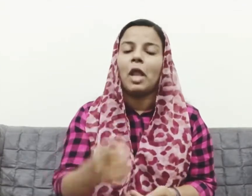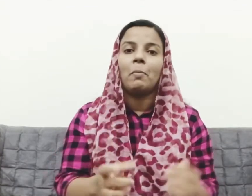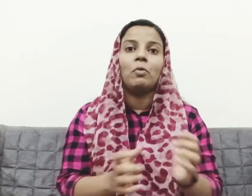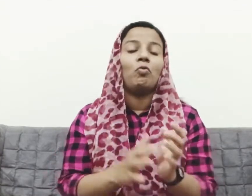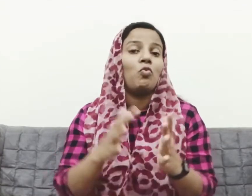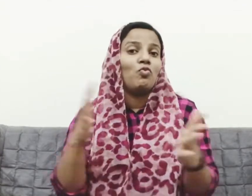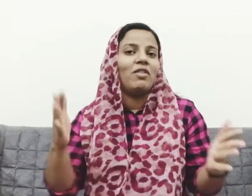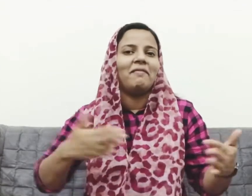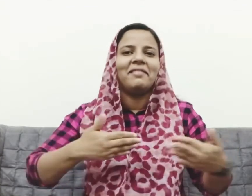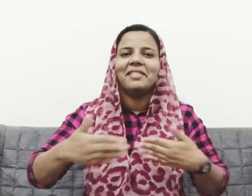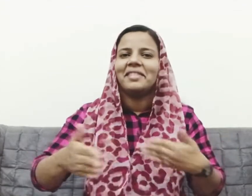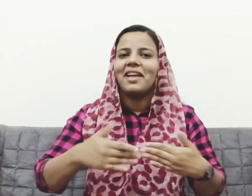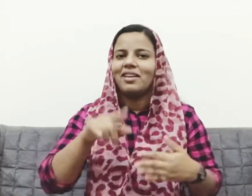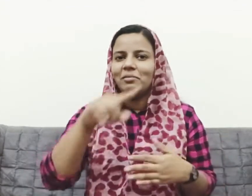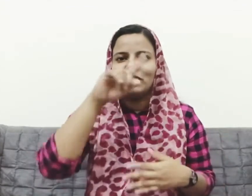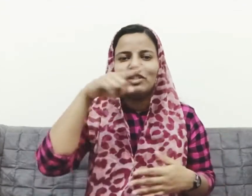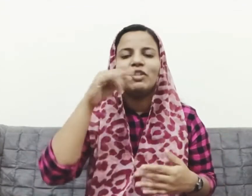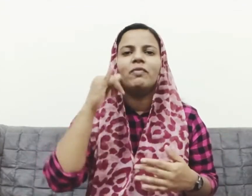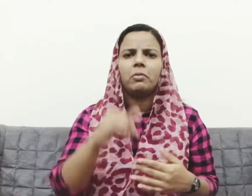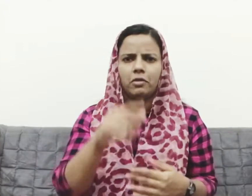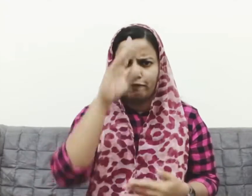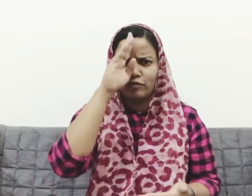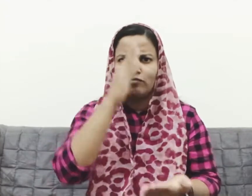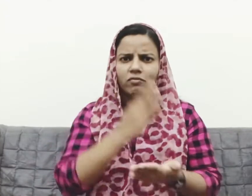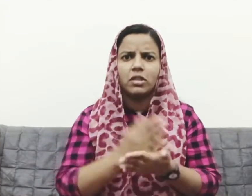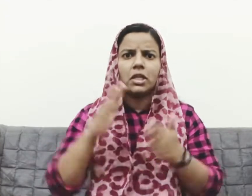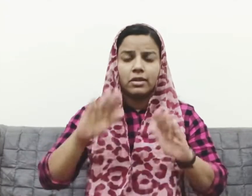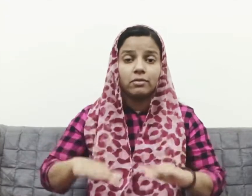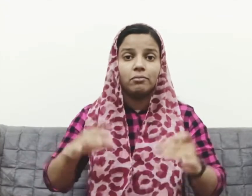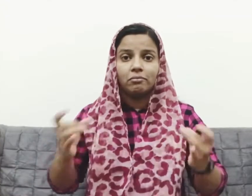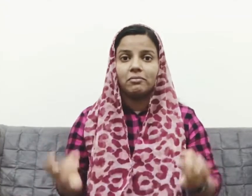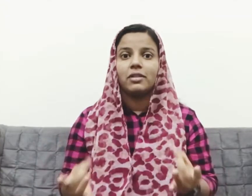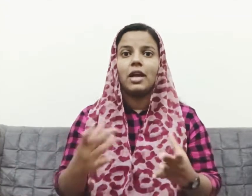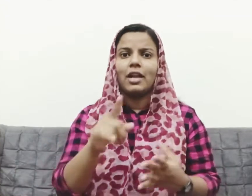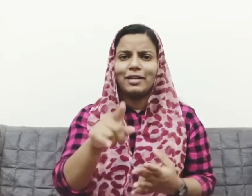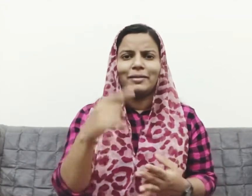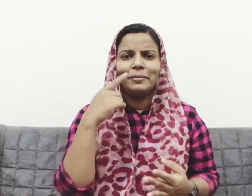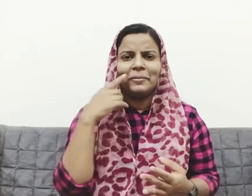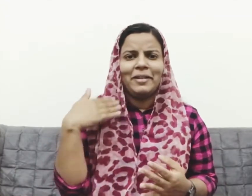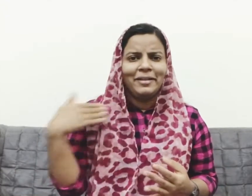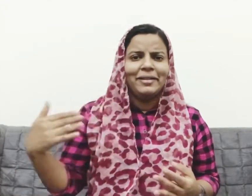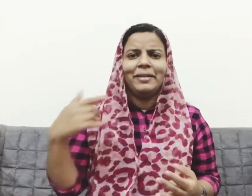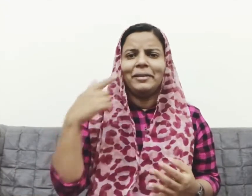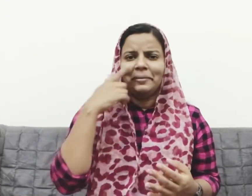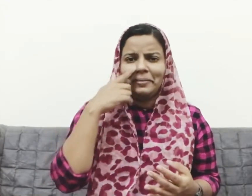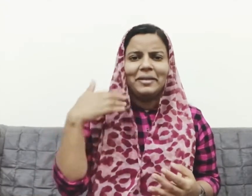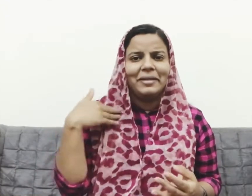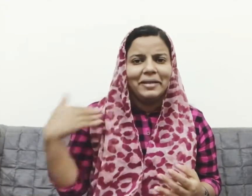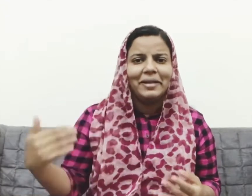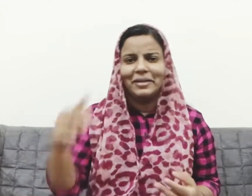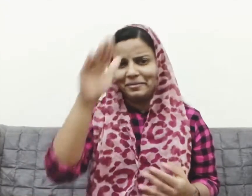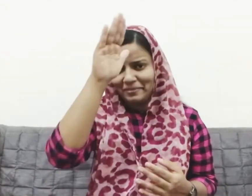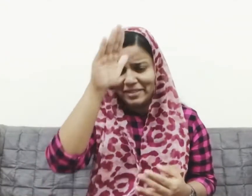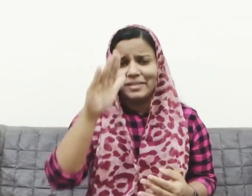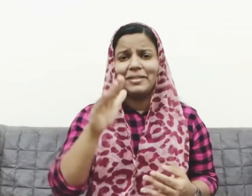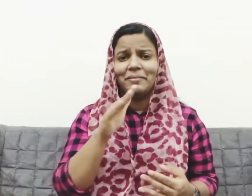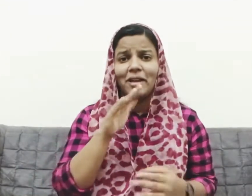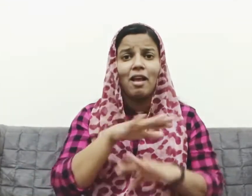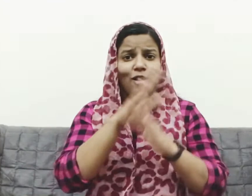അതിനകത്ത് ഭയങ്കര മാറ്റങ്ങൾ സംഭവിക്കും. നിങ്ങൾ വിശ്വസിക്കണം. ഇന്ന് പ്രഭാതത്തിൽ ഈ ശബ്ദം കേൾക്കുന്ന പ്രിയ സഹോദര, പ്രിയ സഹോദരിയെ, മാതാവേ, പിതാവേ,